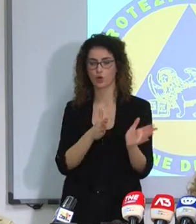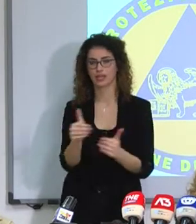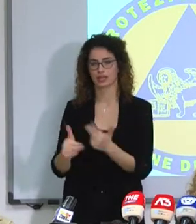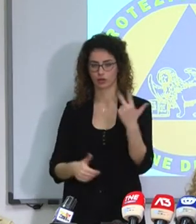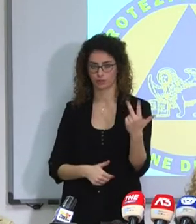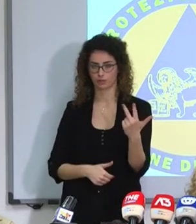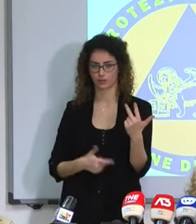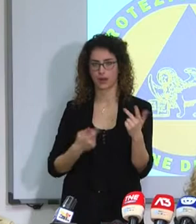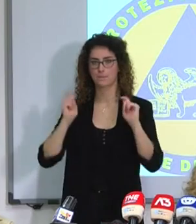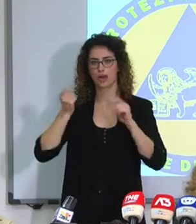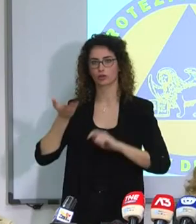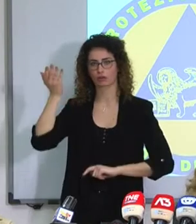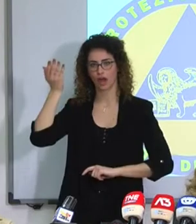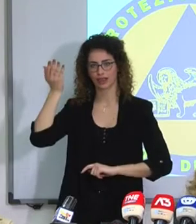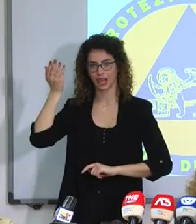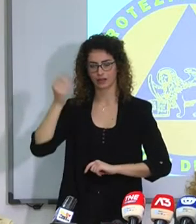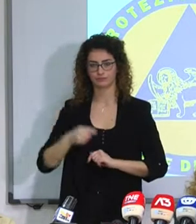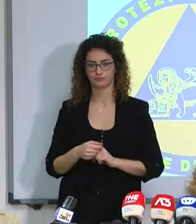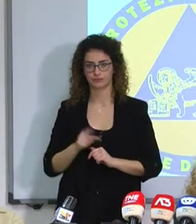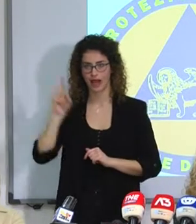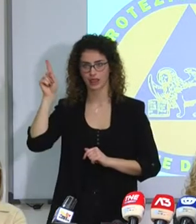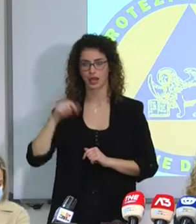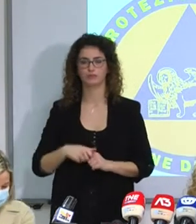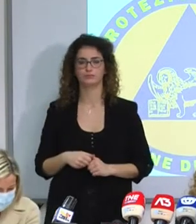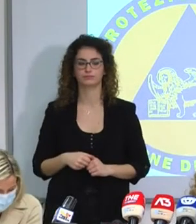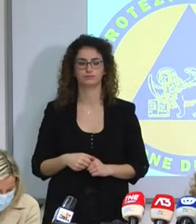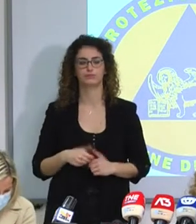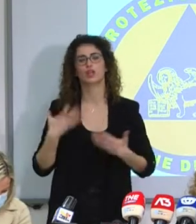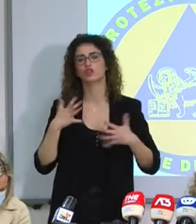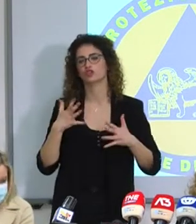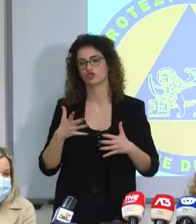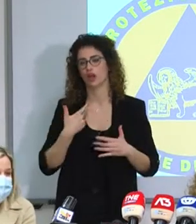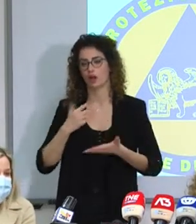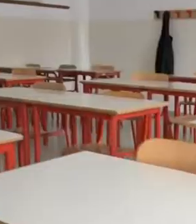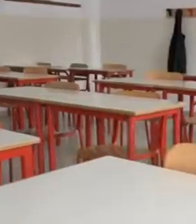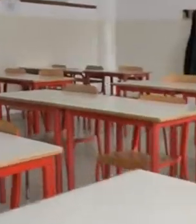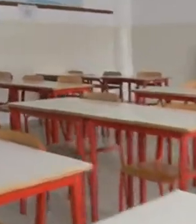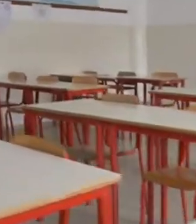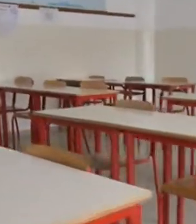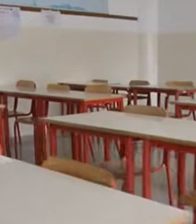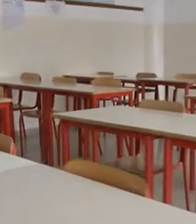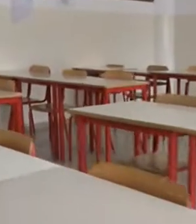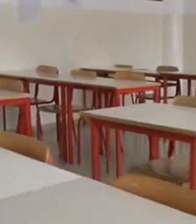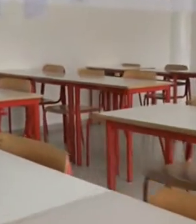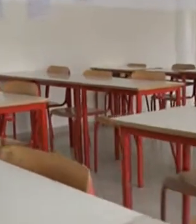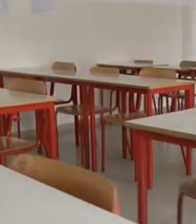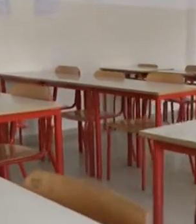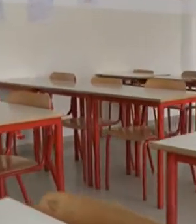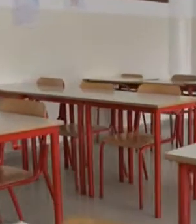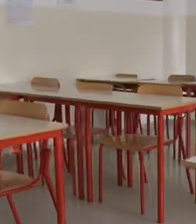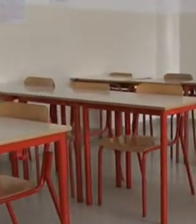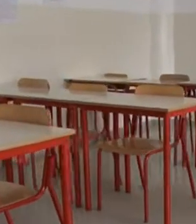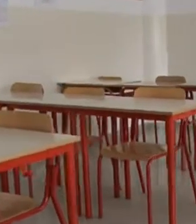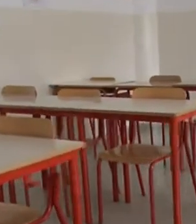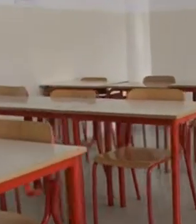e sono l'Alta Padovana, dove già avevamo individuato quattro scuole. Poi abbiamo il distretto di